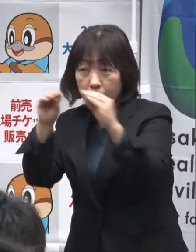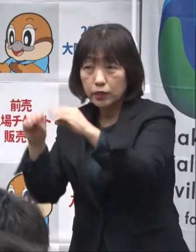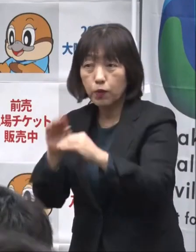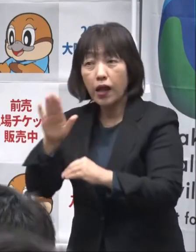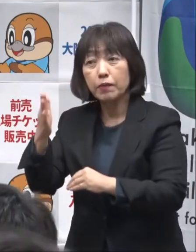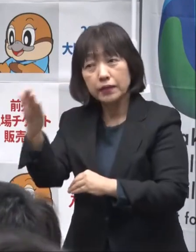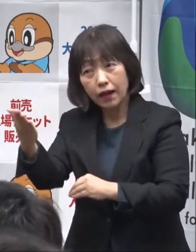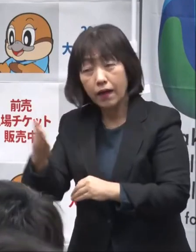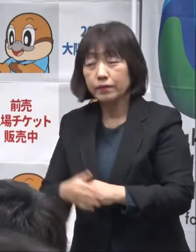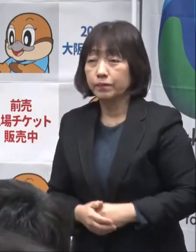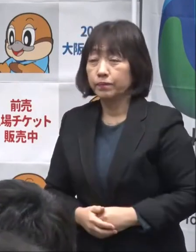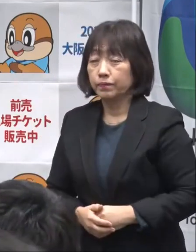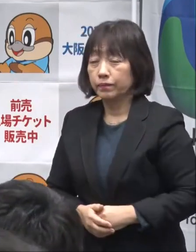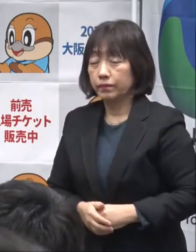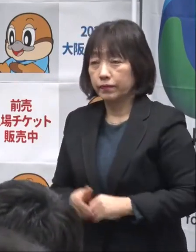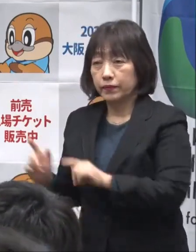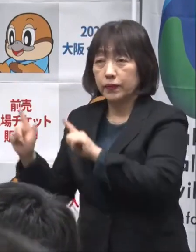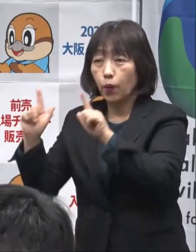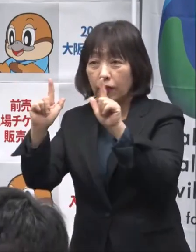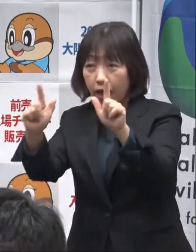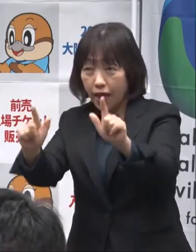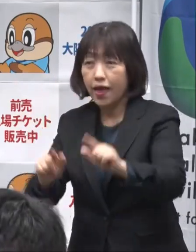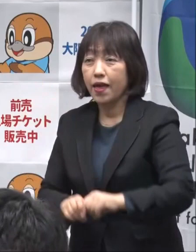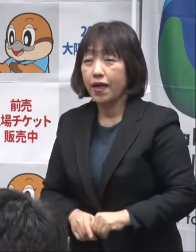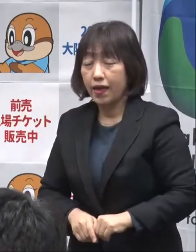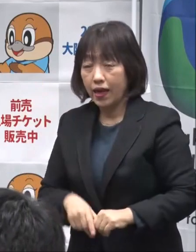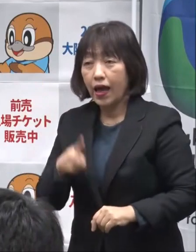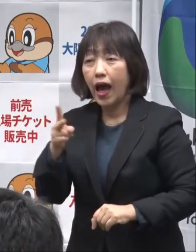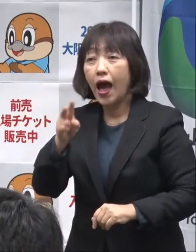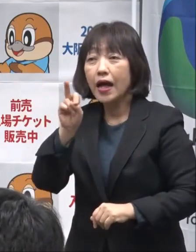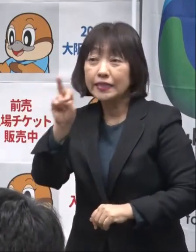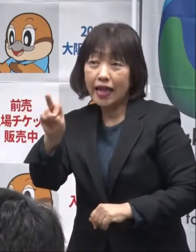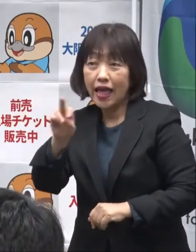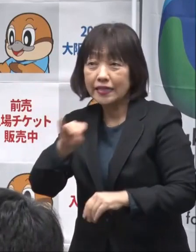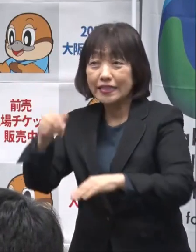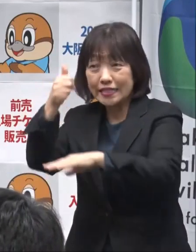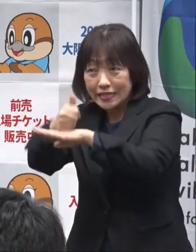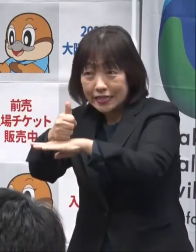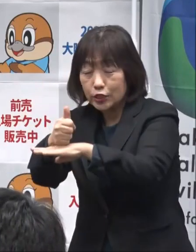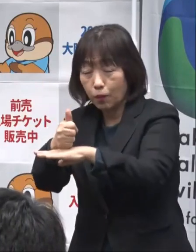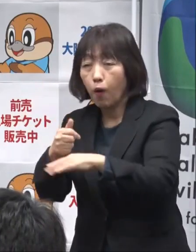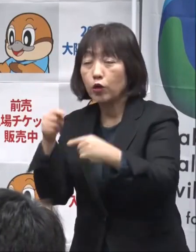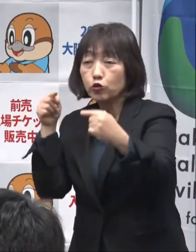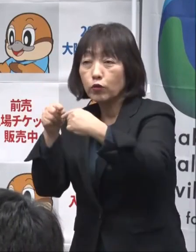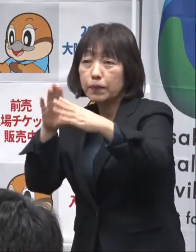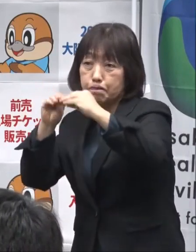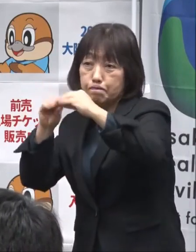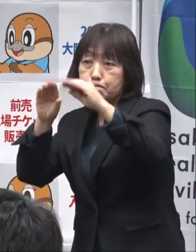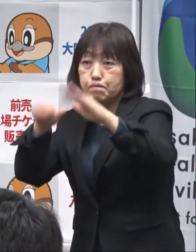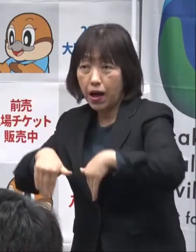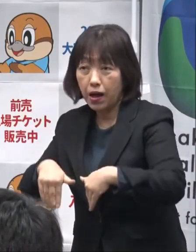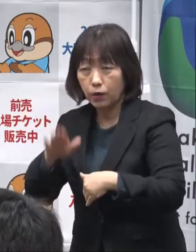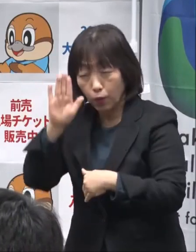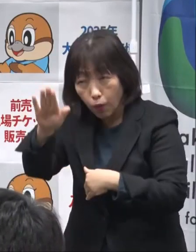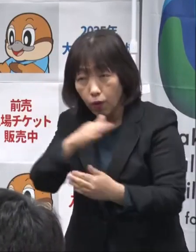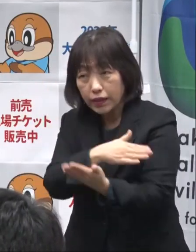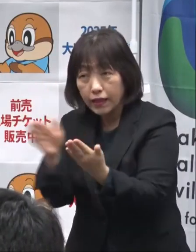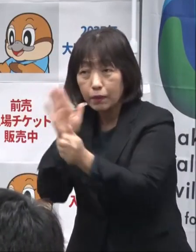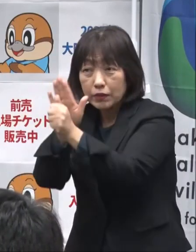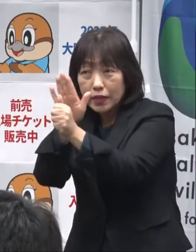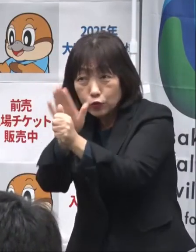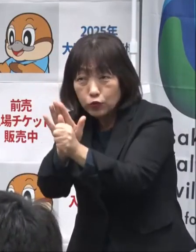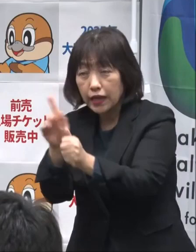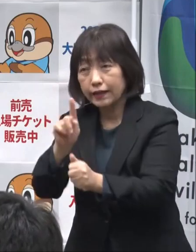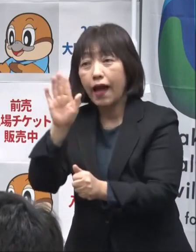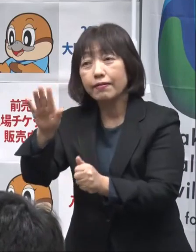ていただきたいです。 はい、長谷知事とも一度直接やり取りをさせていただきました。今後何でも支援をしていくので何か